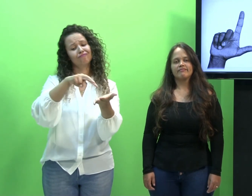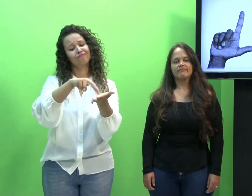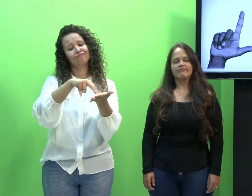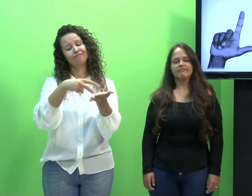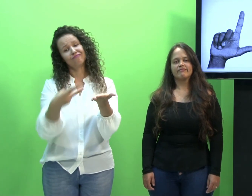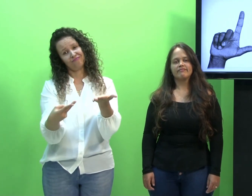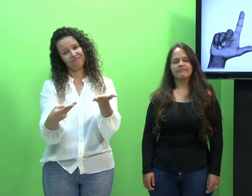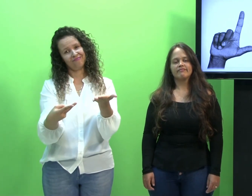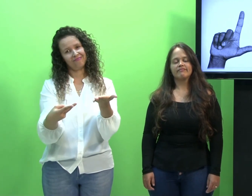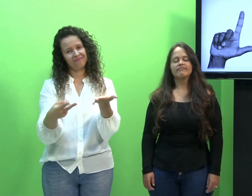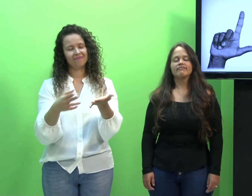cair.